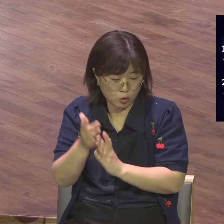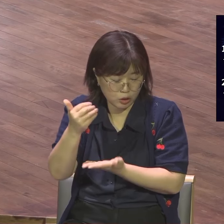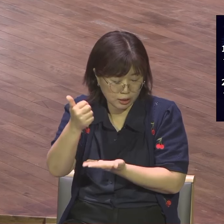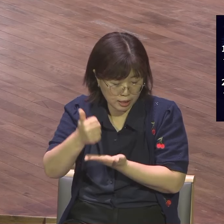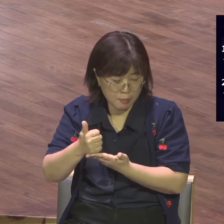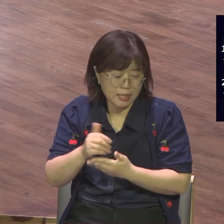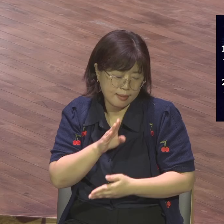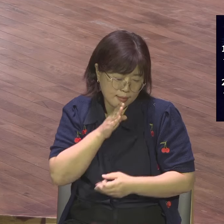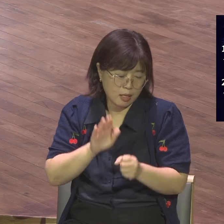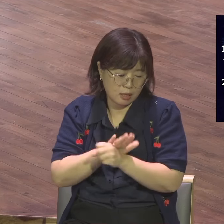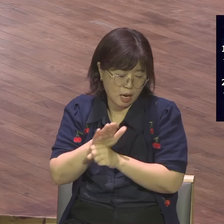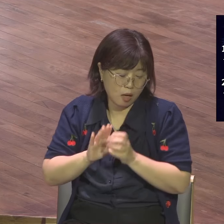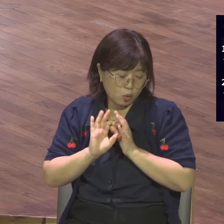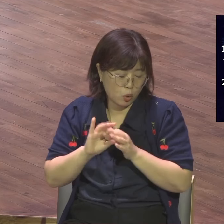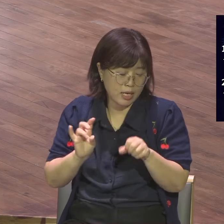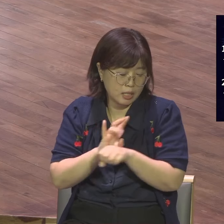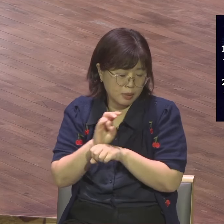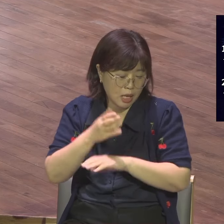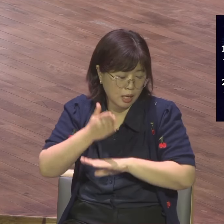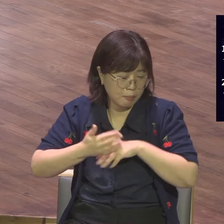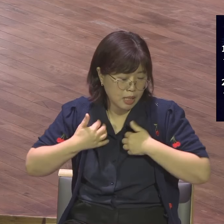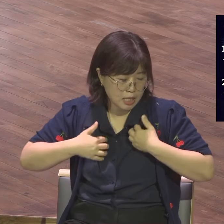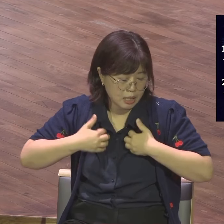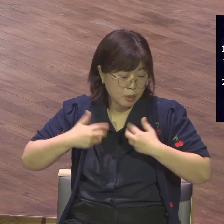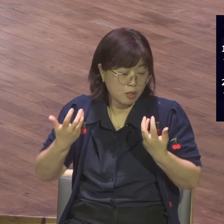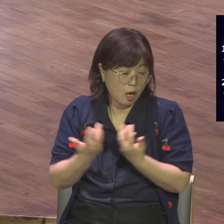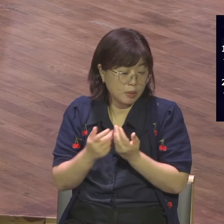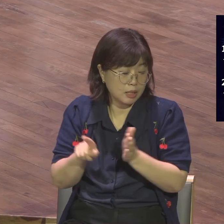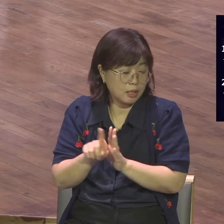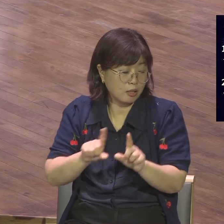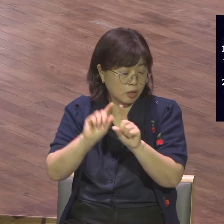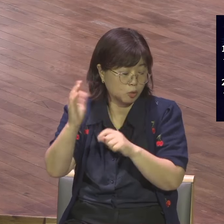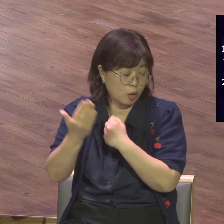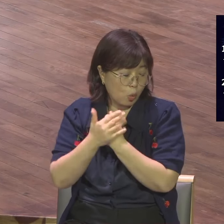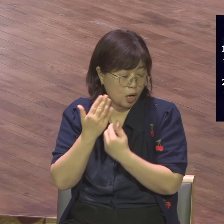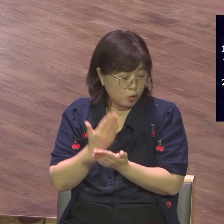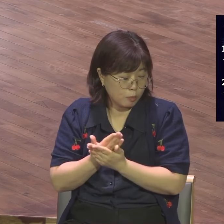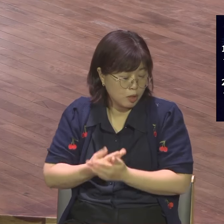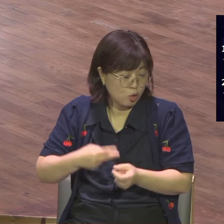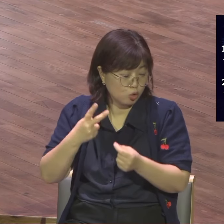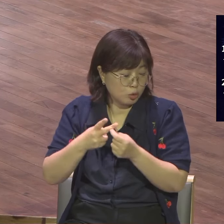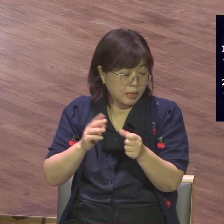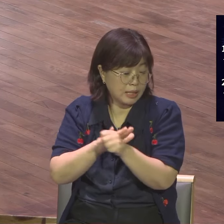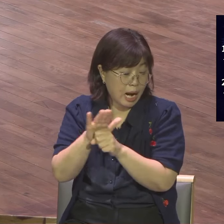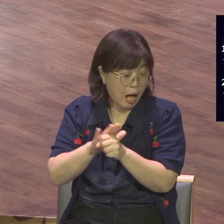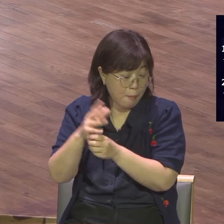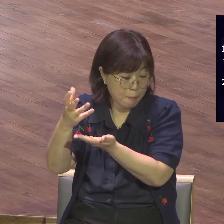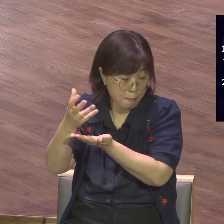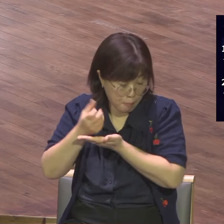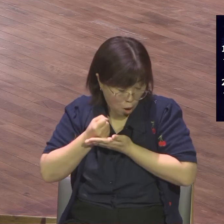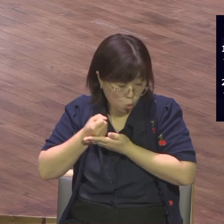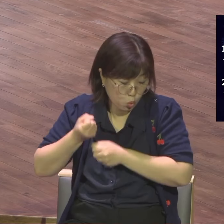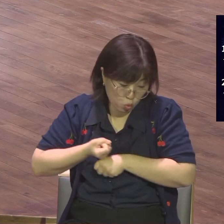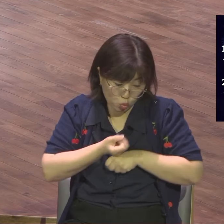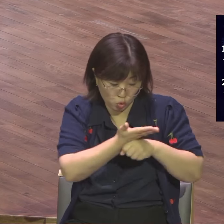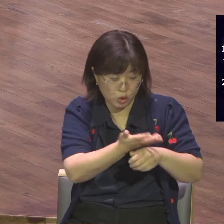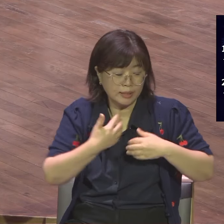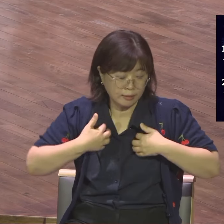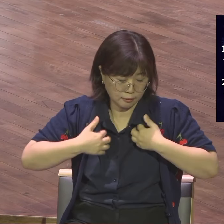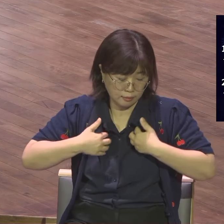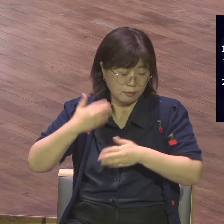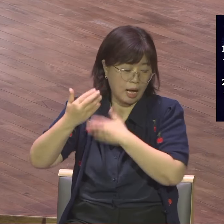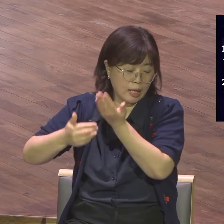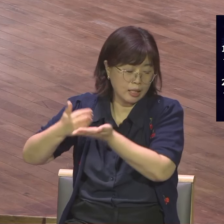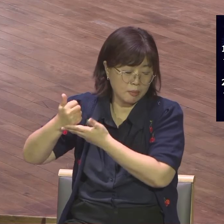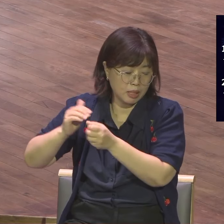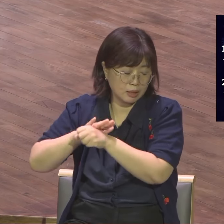하여 주옵소서. 하나님께서 나를 사랑하신 이언제는 그리스도의 십자가 사랑을 확인하면서 아버지는 내 가슴 속에